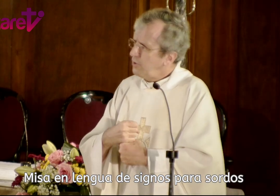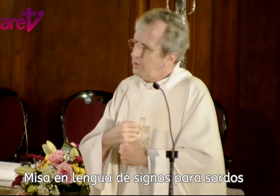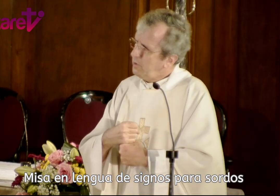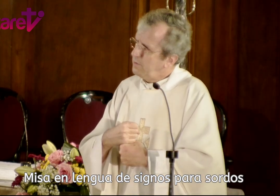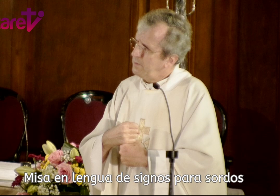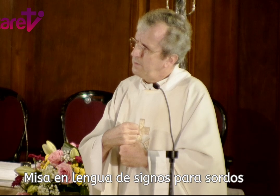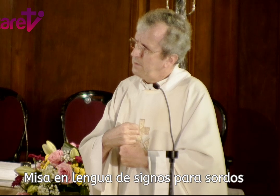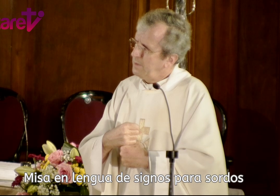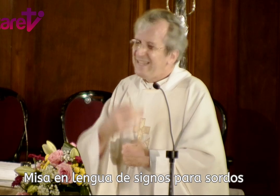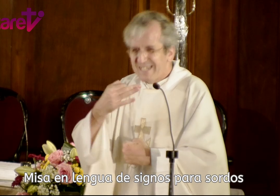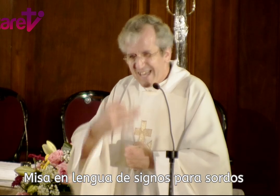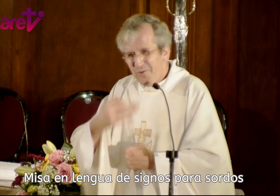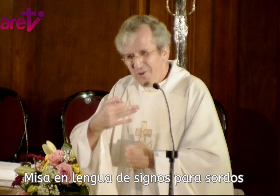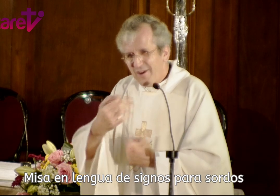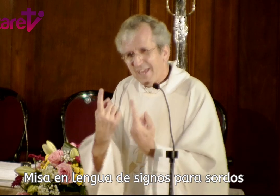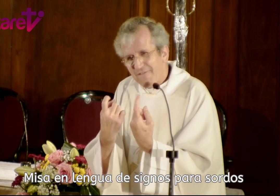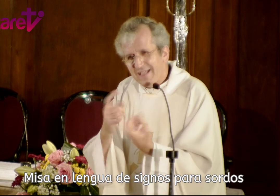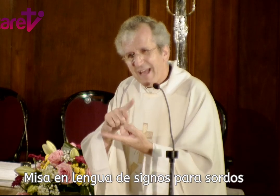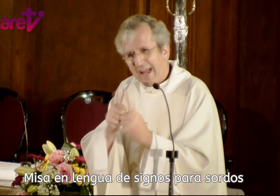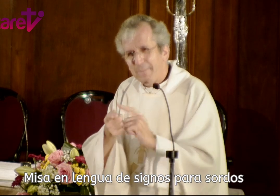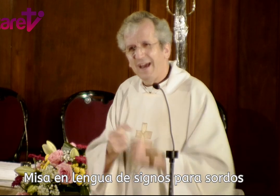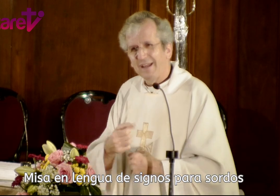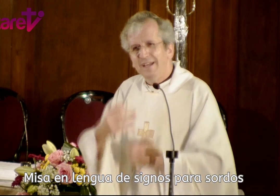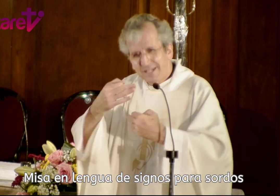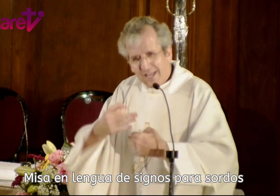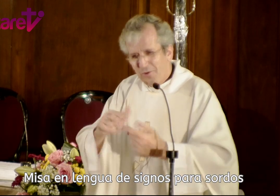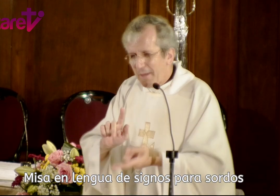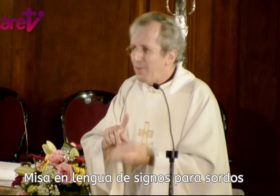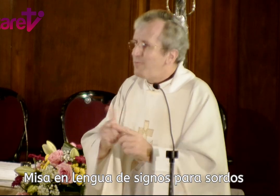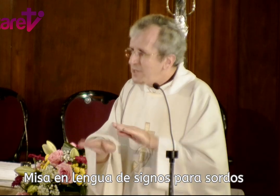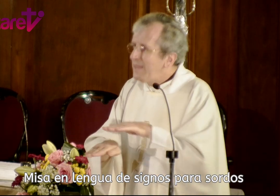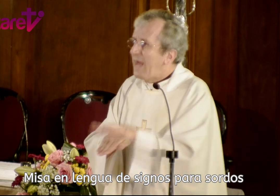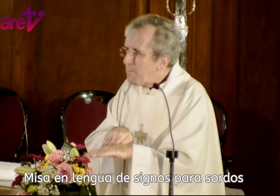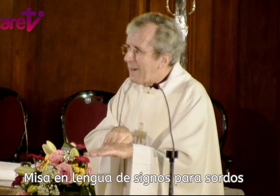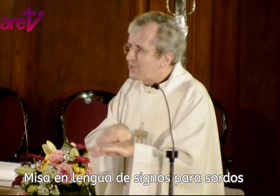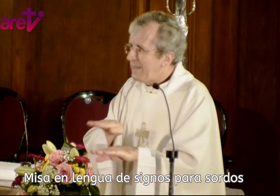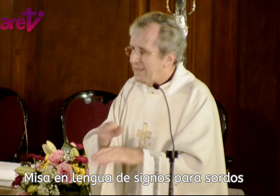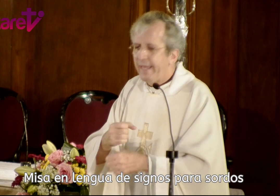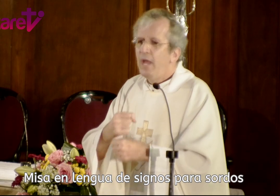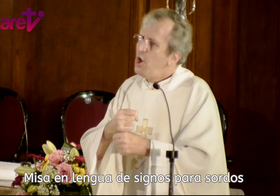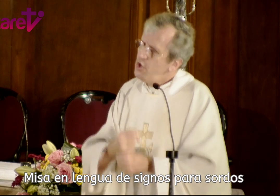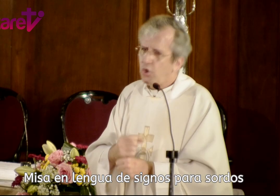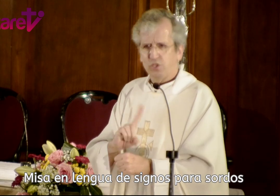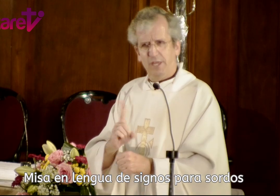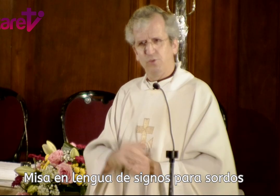no. Seguro que falta cambiar, seguro que podemos dar un paso adelante, no nos quedemos